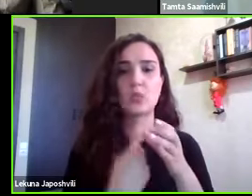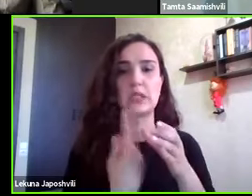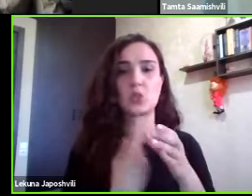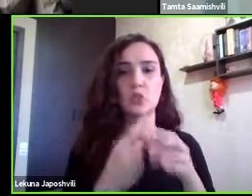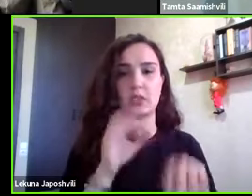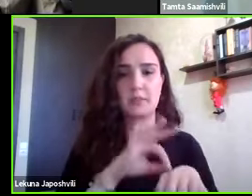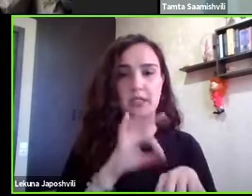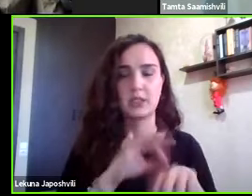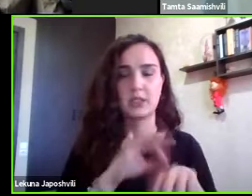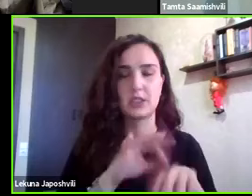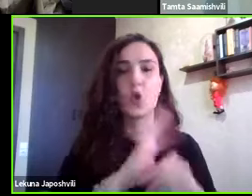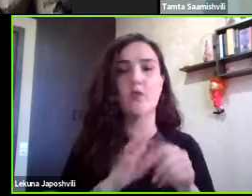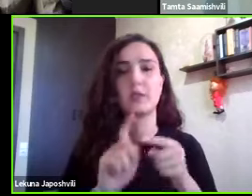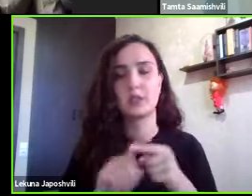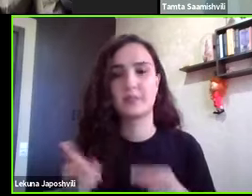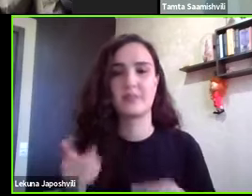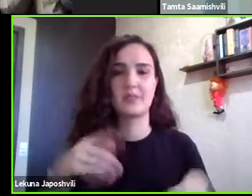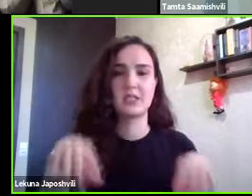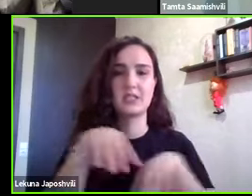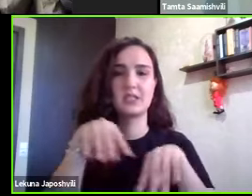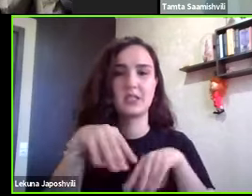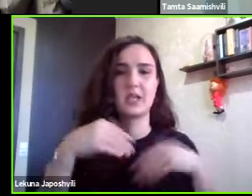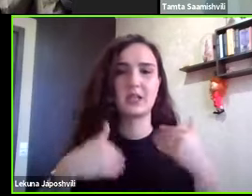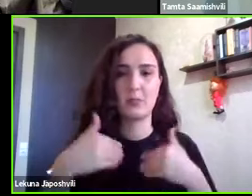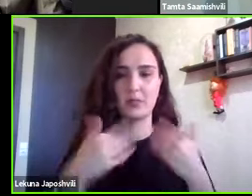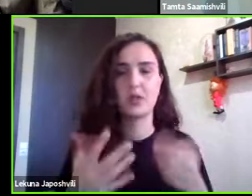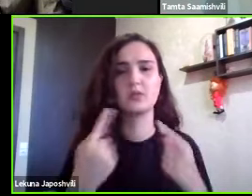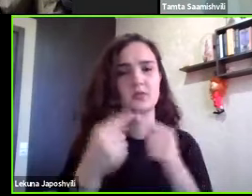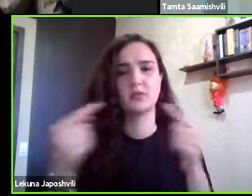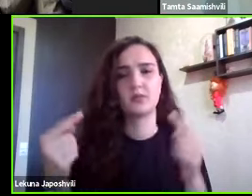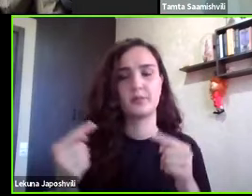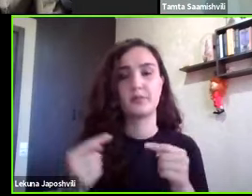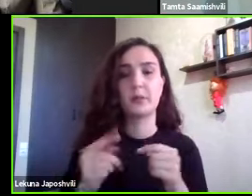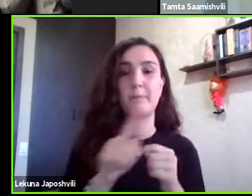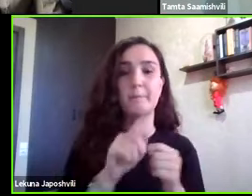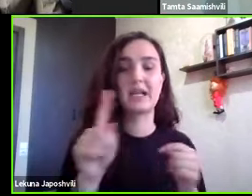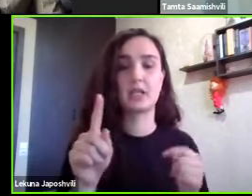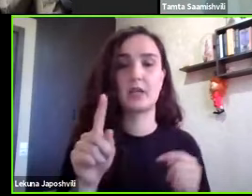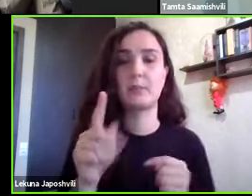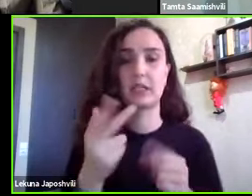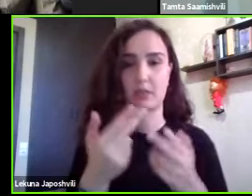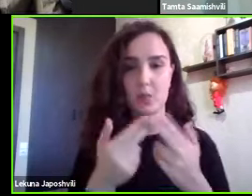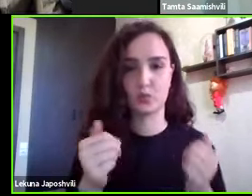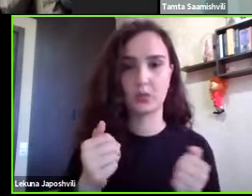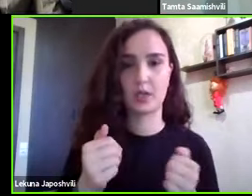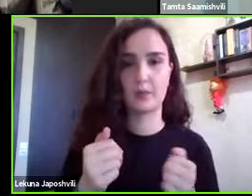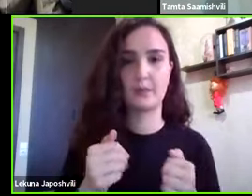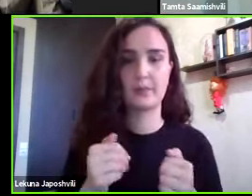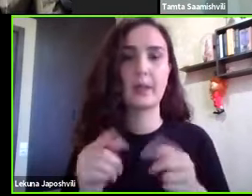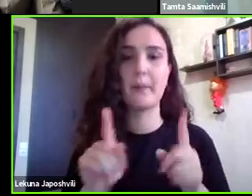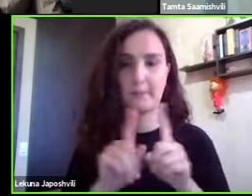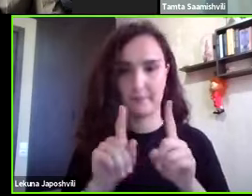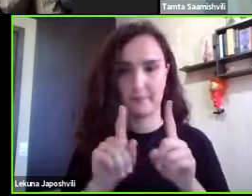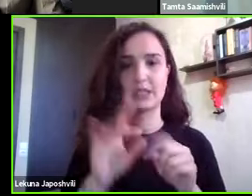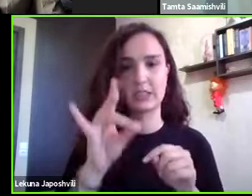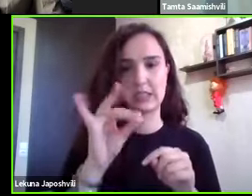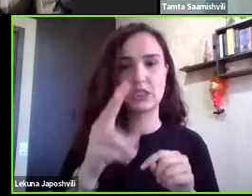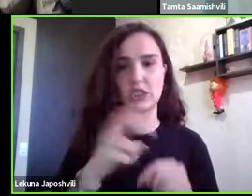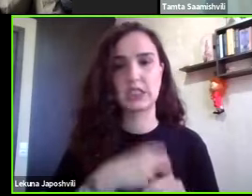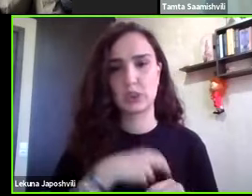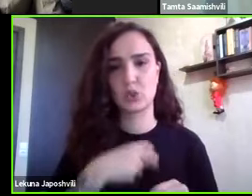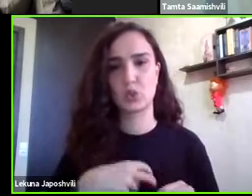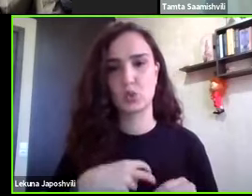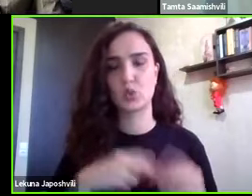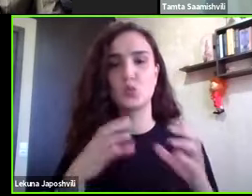COVID დაავადება და ცერებრული დაავადება თუ სხვა პათოლოგიები. თუმცა, რა თქმა უნდა, მაინც რისკის